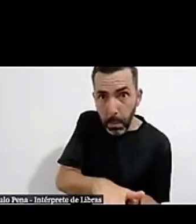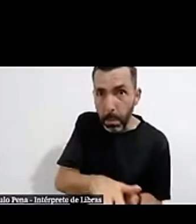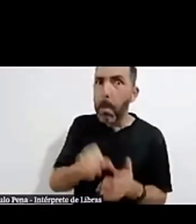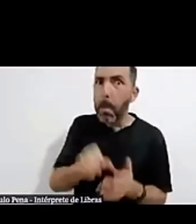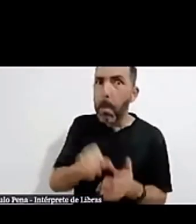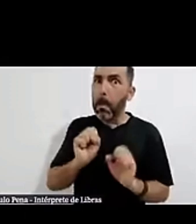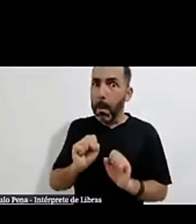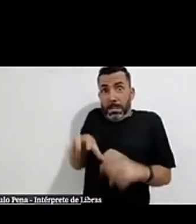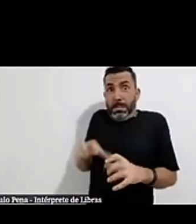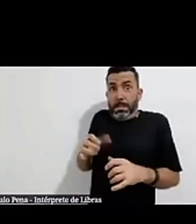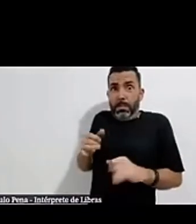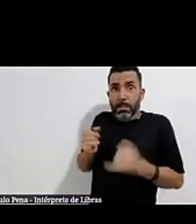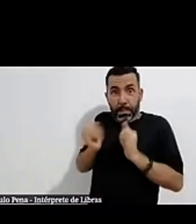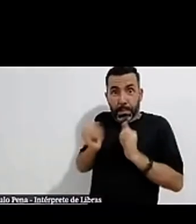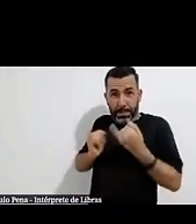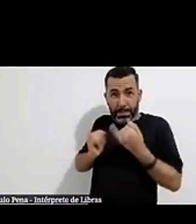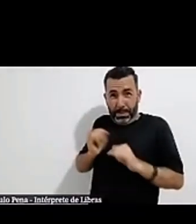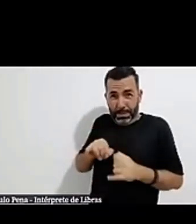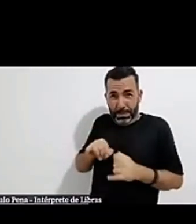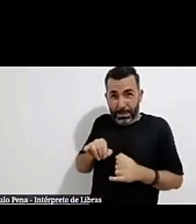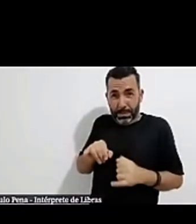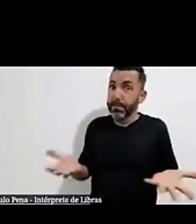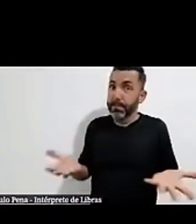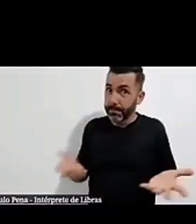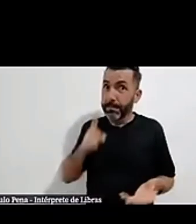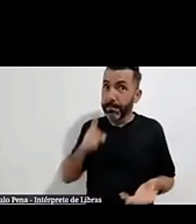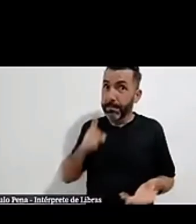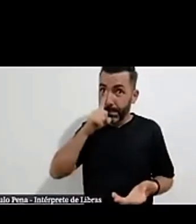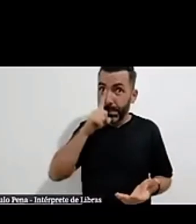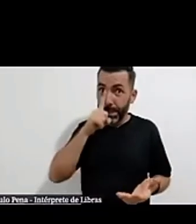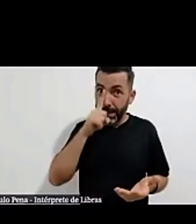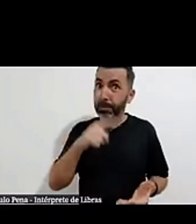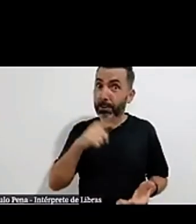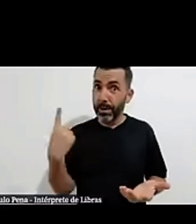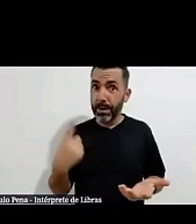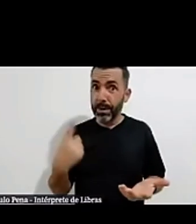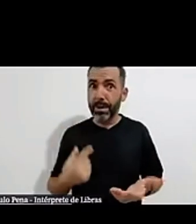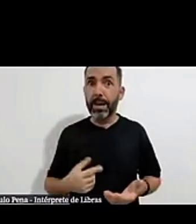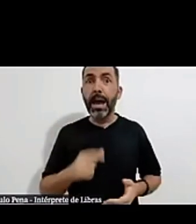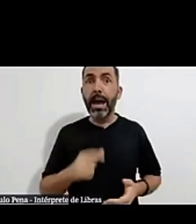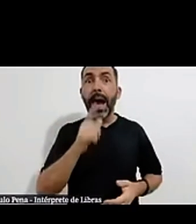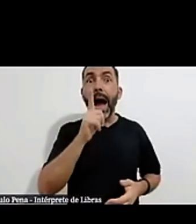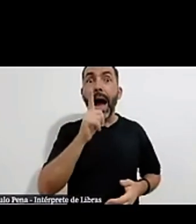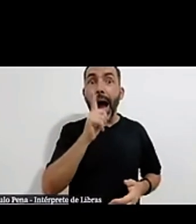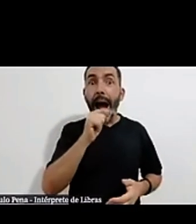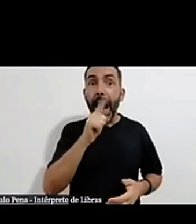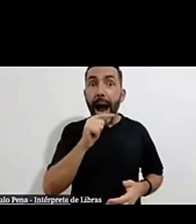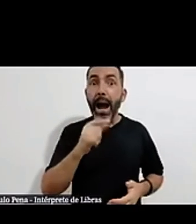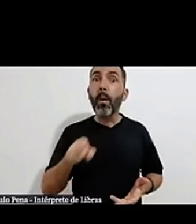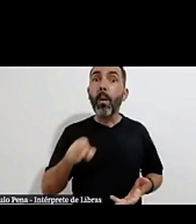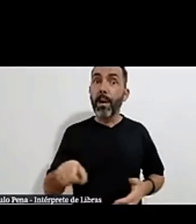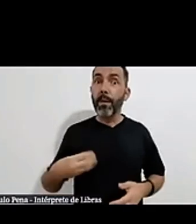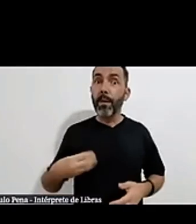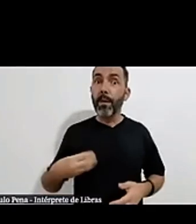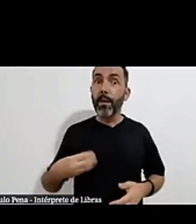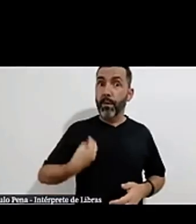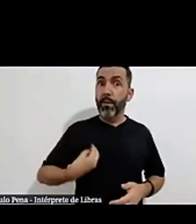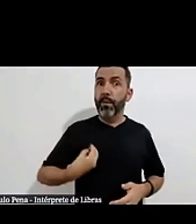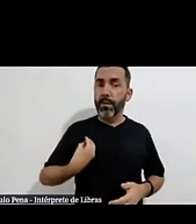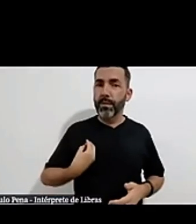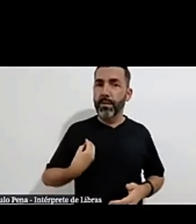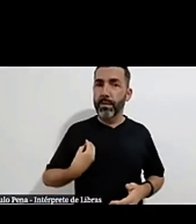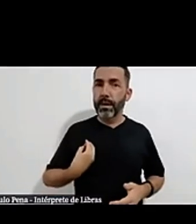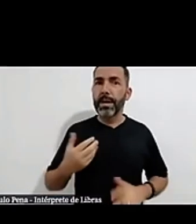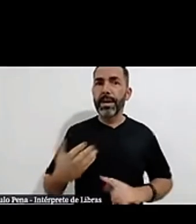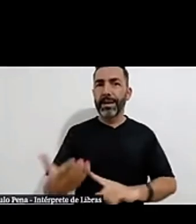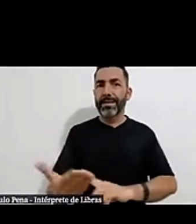água magnetizada. O que é? A água, ela é viva. Ela gera vitalidade quando está